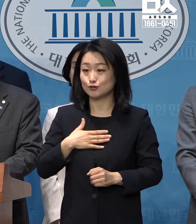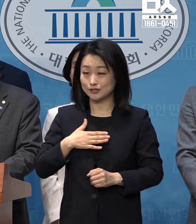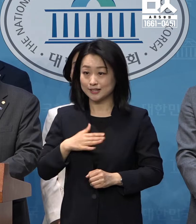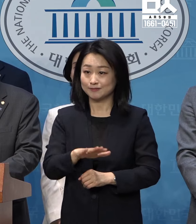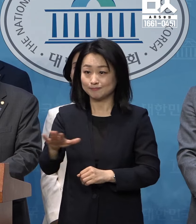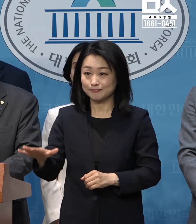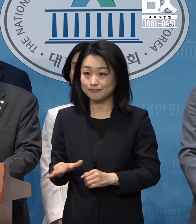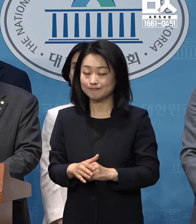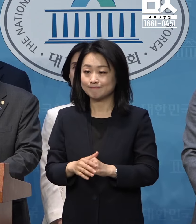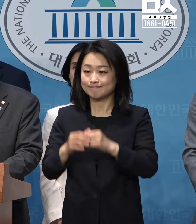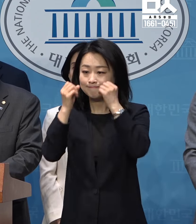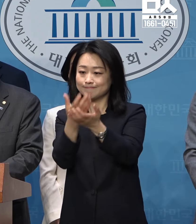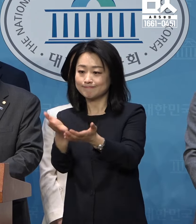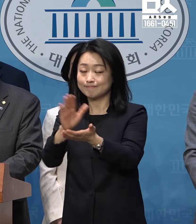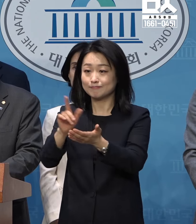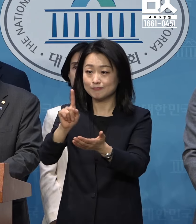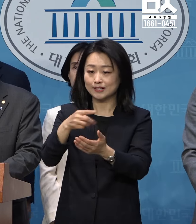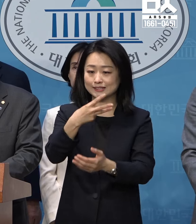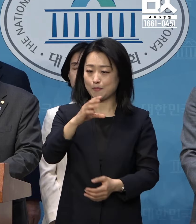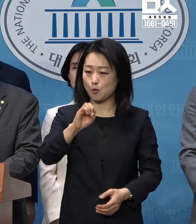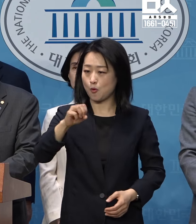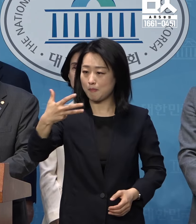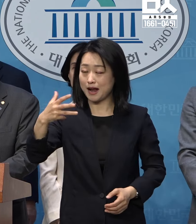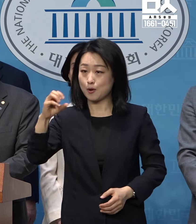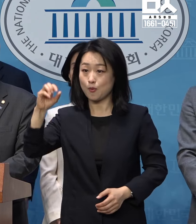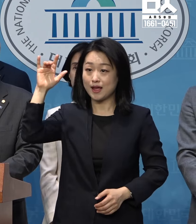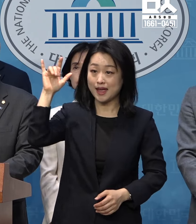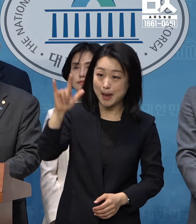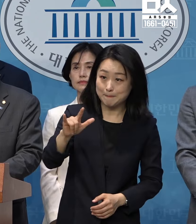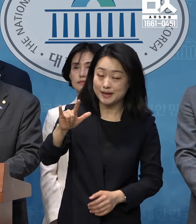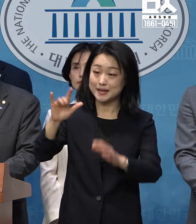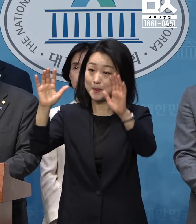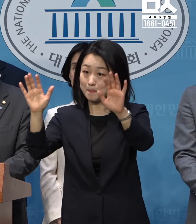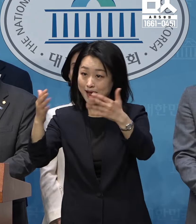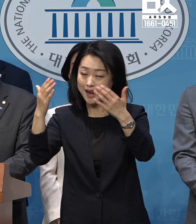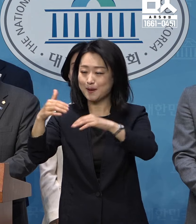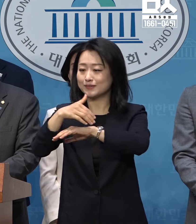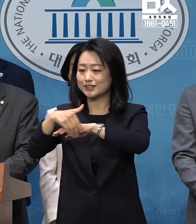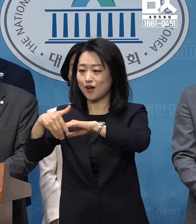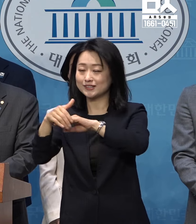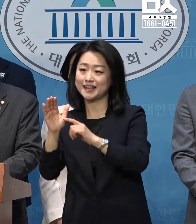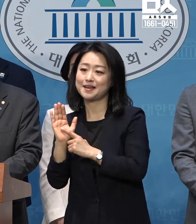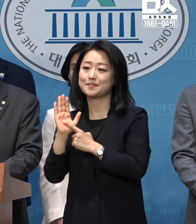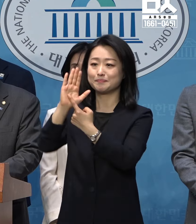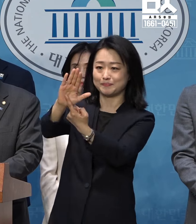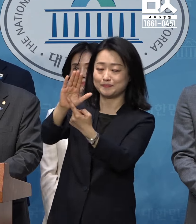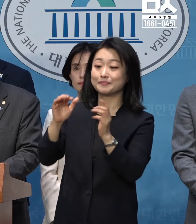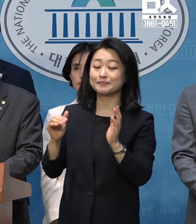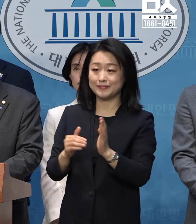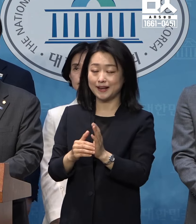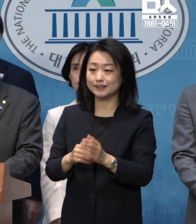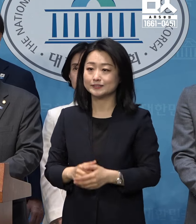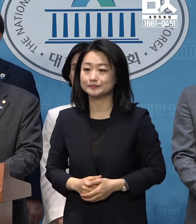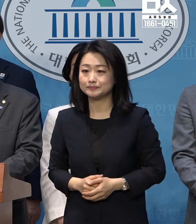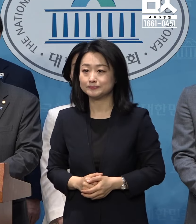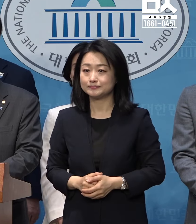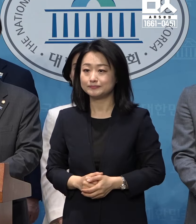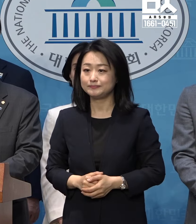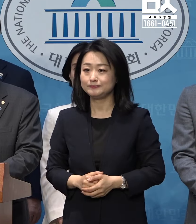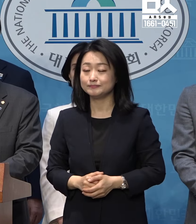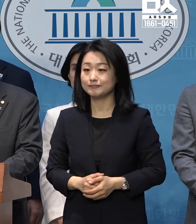과제로 3080 햇빛바람 정책 패키지를 제안했습니다. 이를